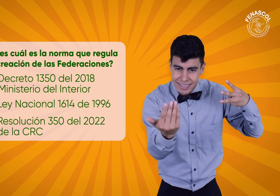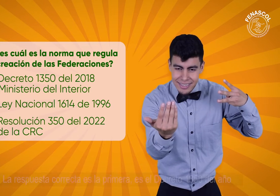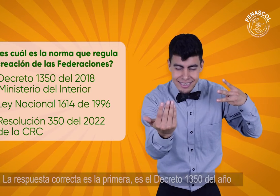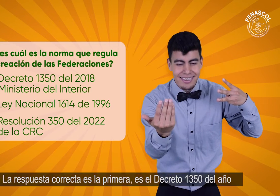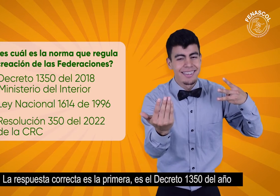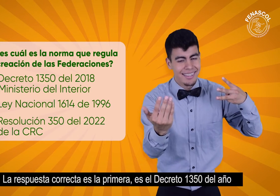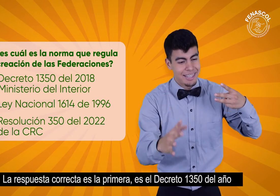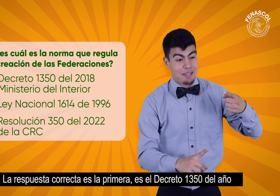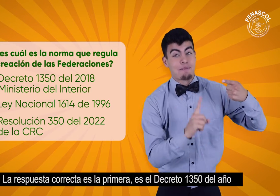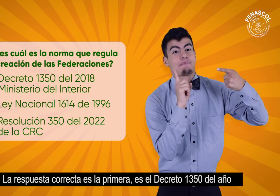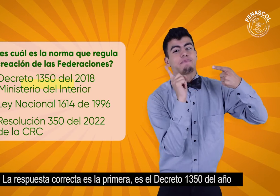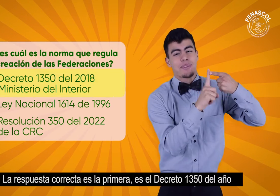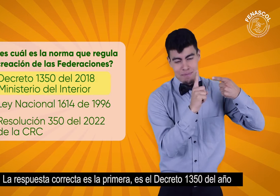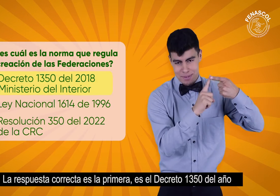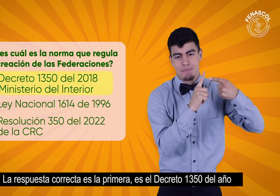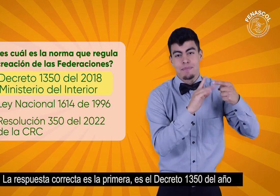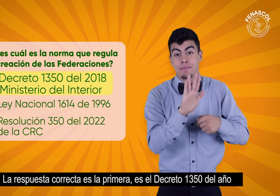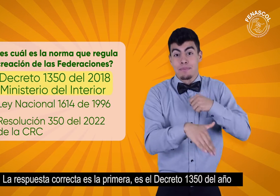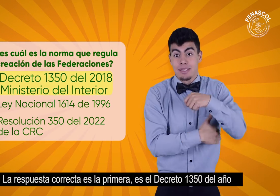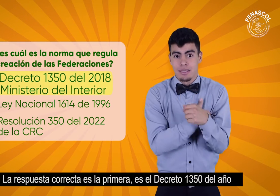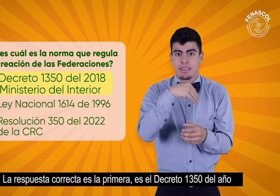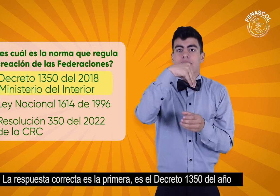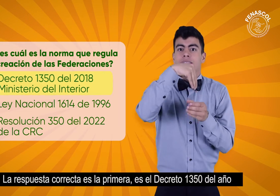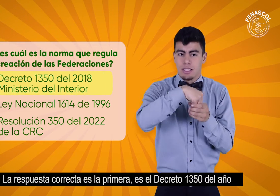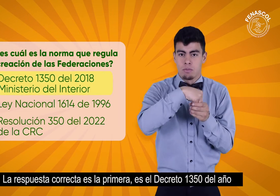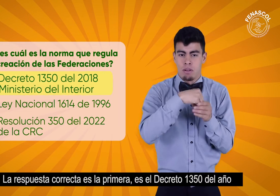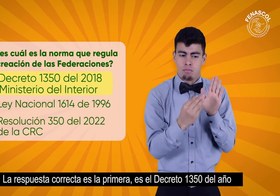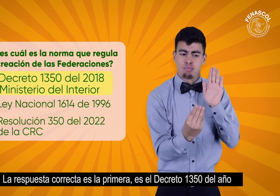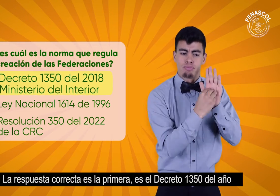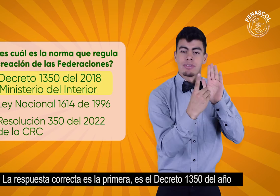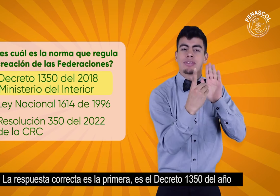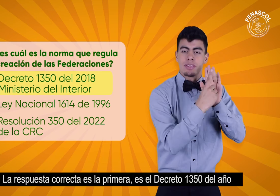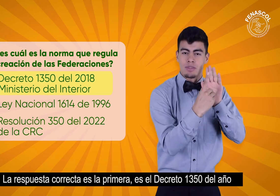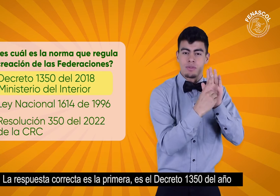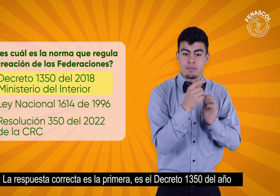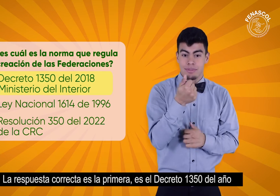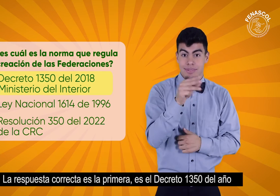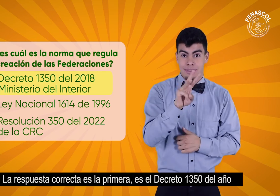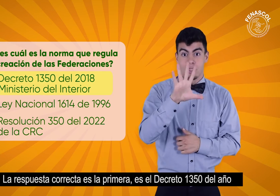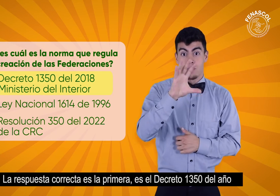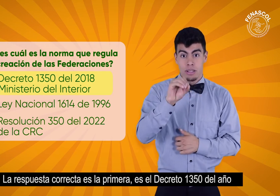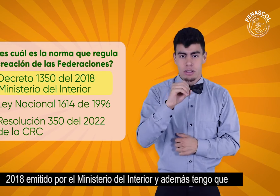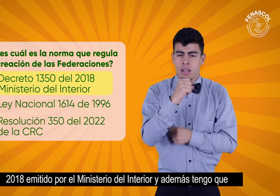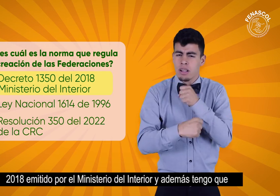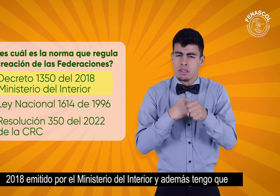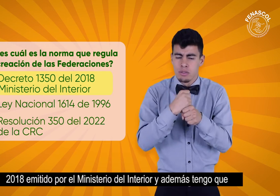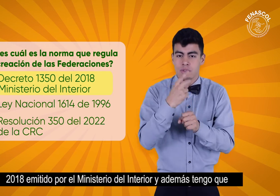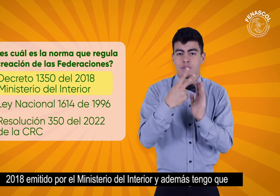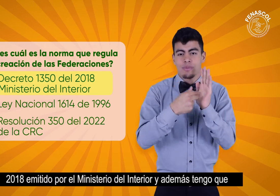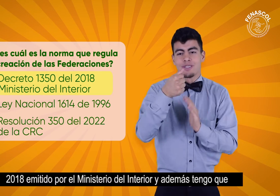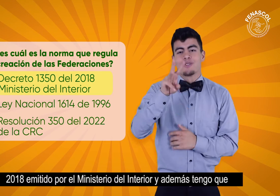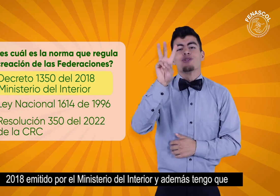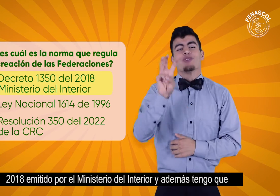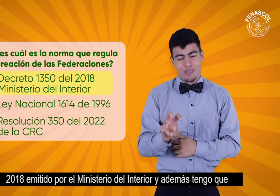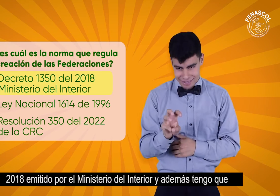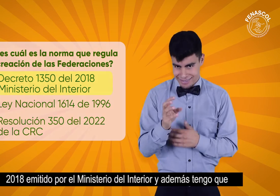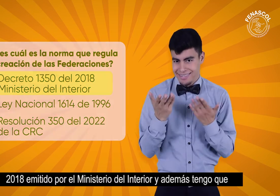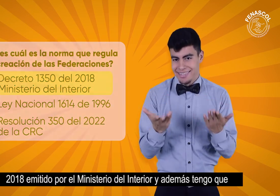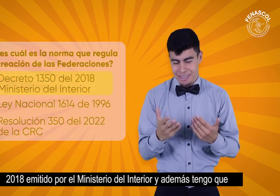La respuesta correcta es la primera es el decreto 1350 del año 2018 emitido por el Ministerio del